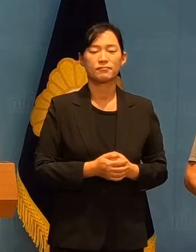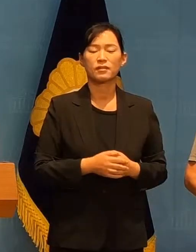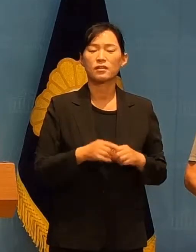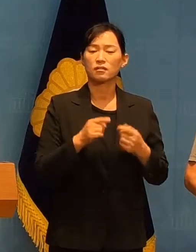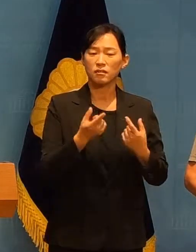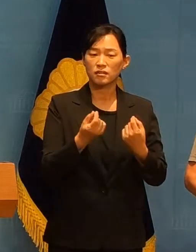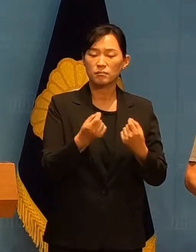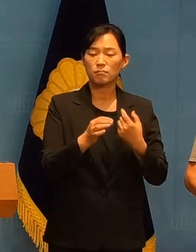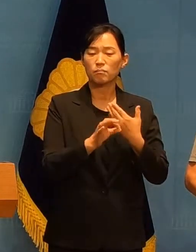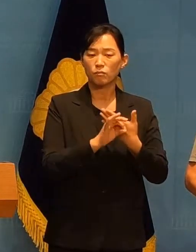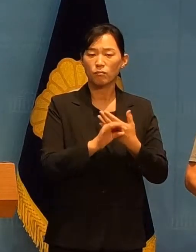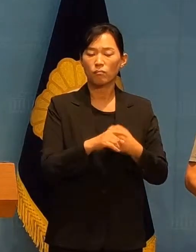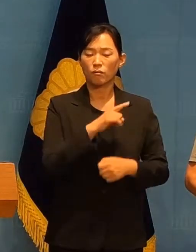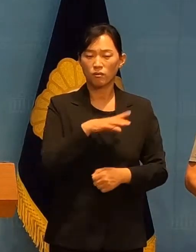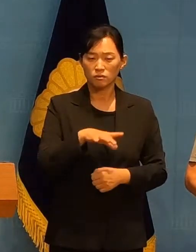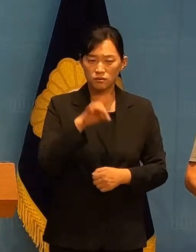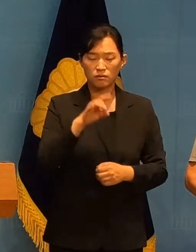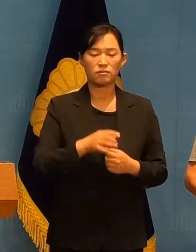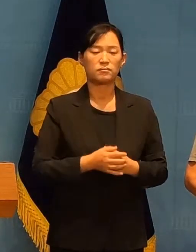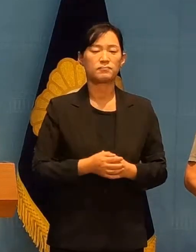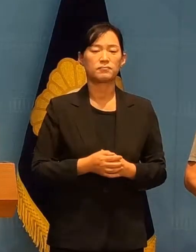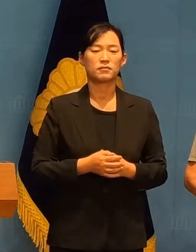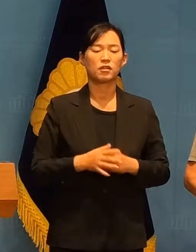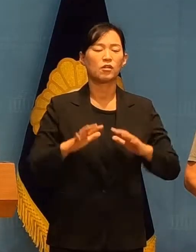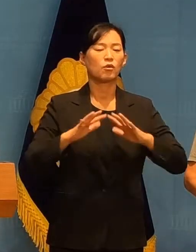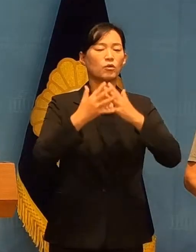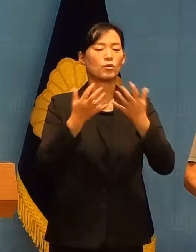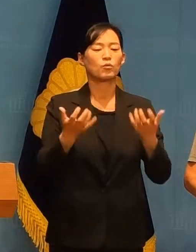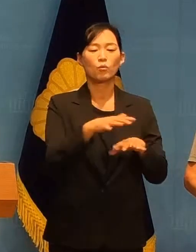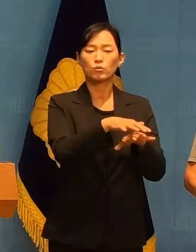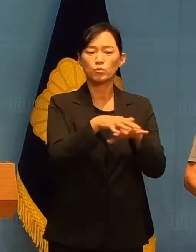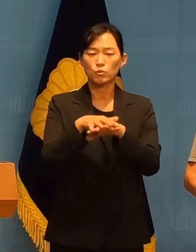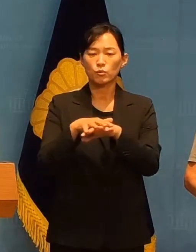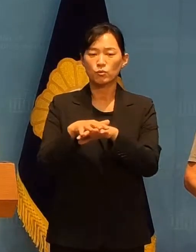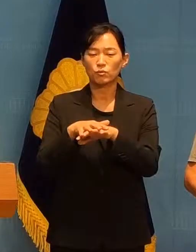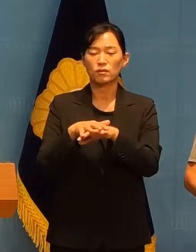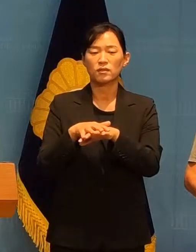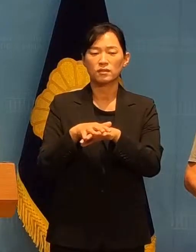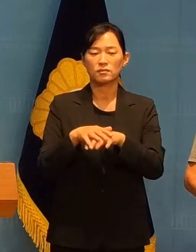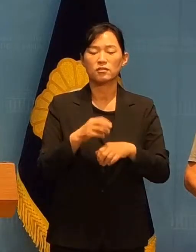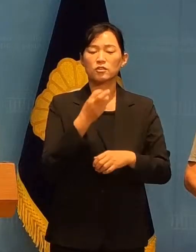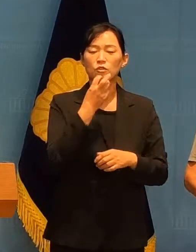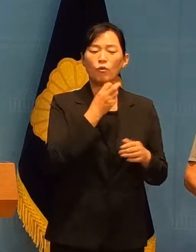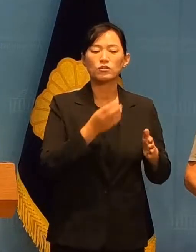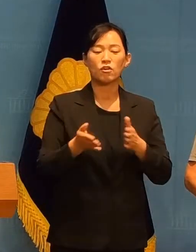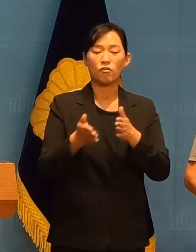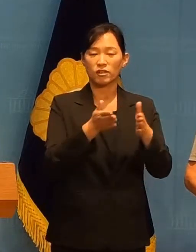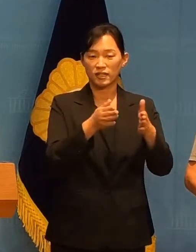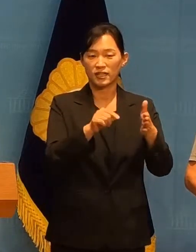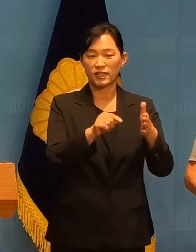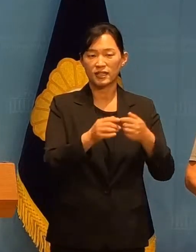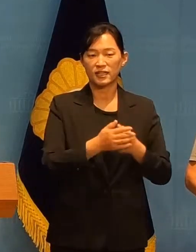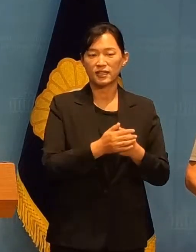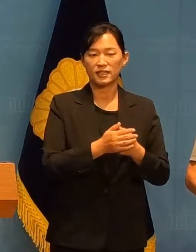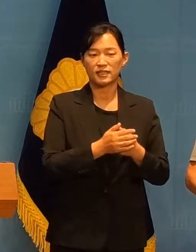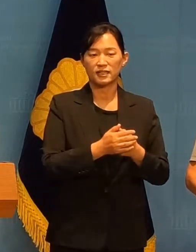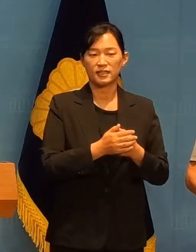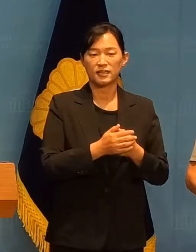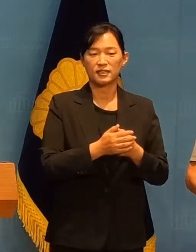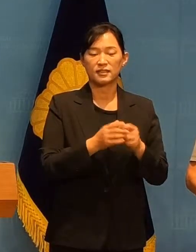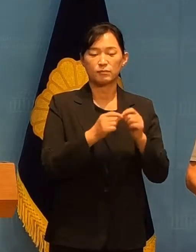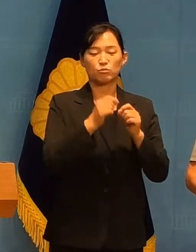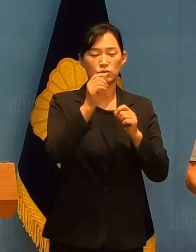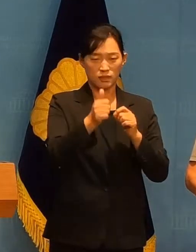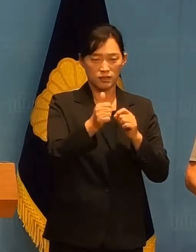그렇다면 먼저 건설노조에서 김태훈 서울경기 동부건설